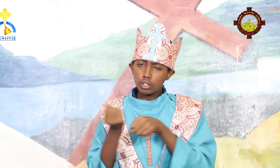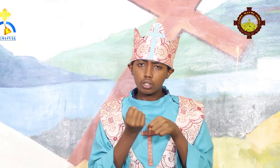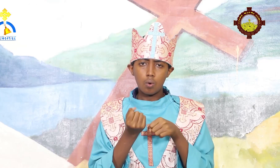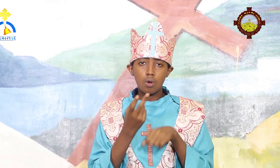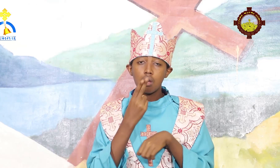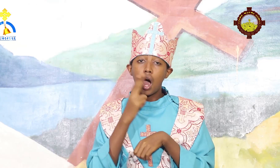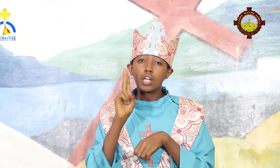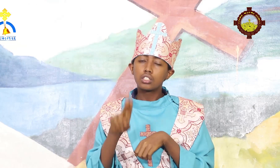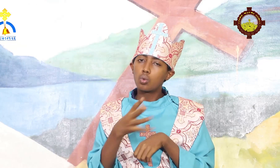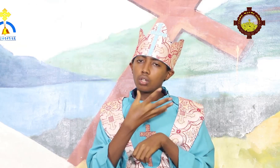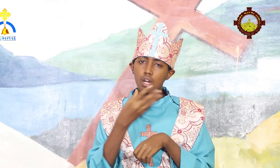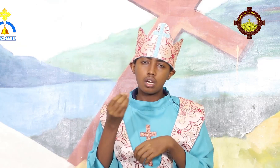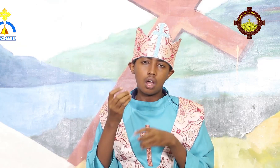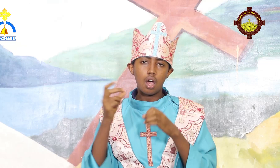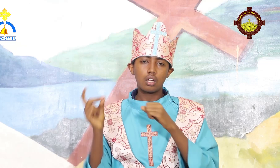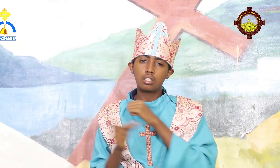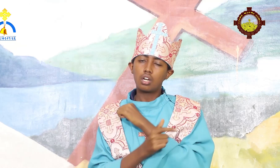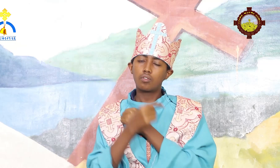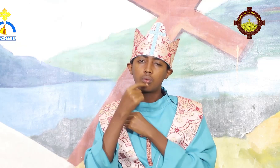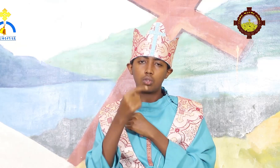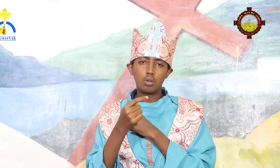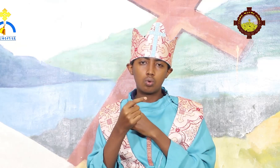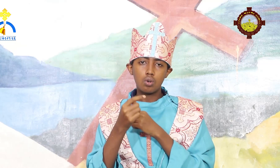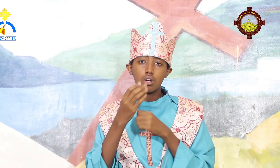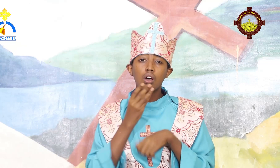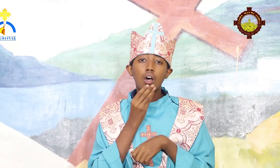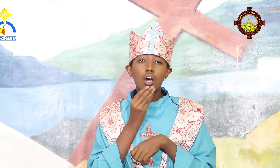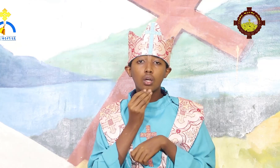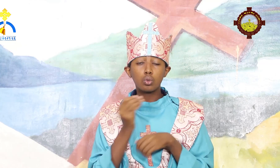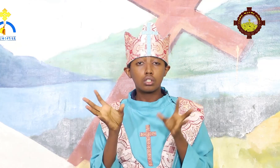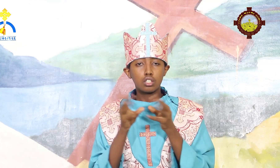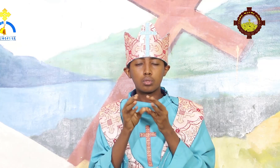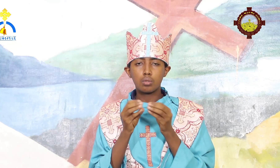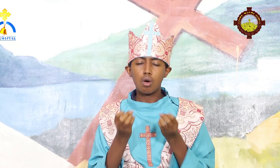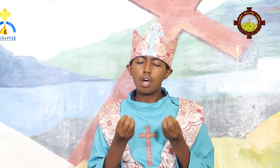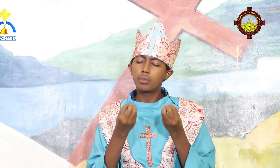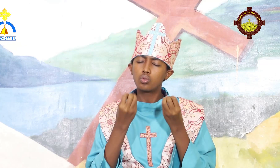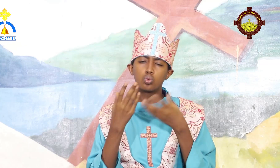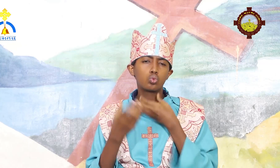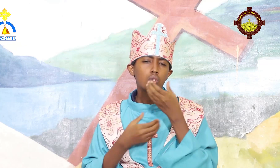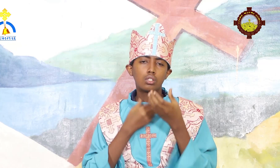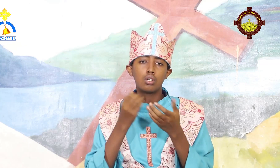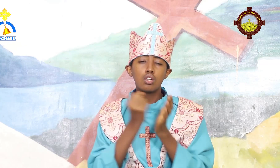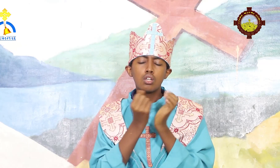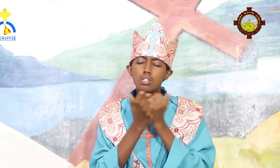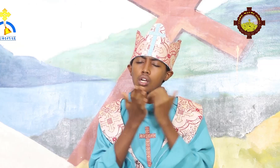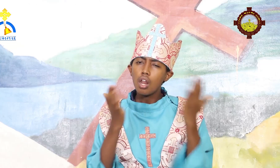ጎተተው አዘውታልና ግረፈው ብለው አይሁድ ተሰብስበው አበዙ ጩኸት ስቀለው